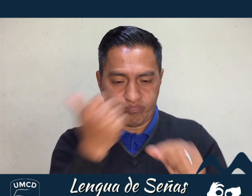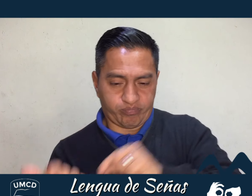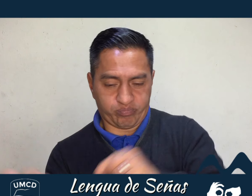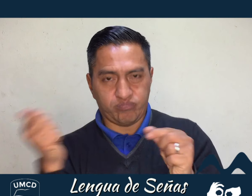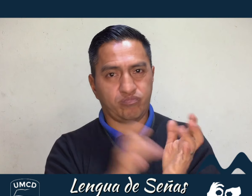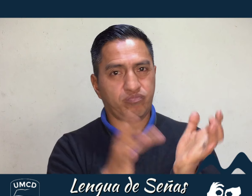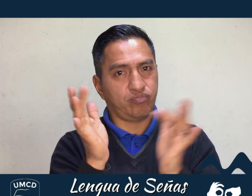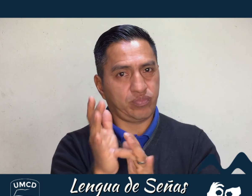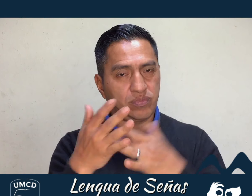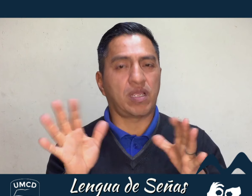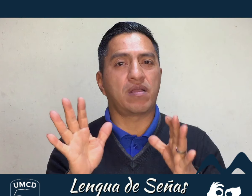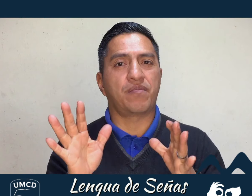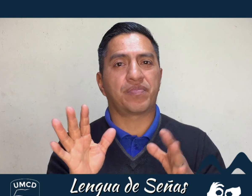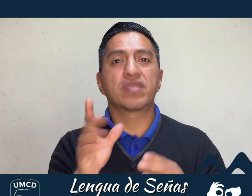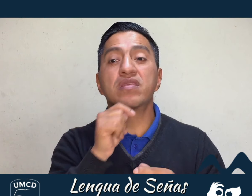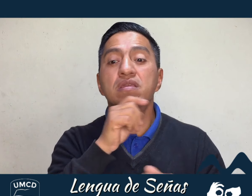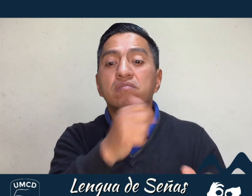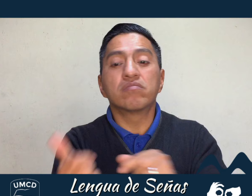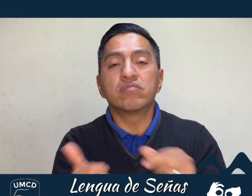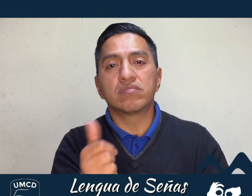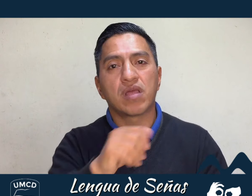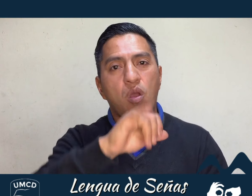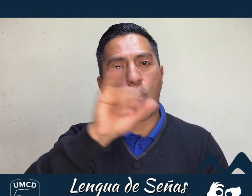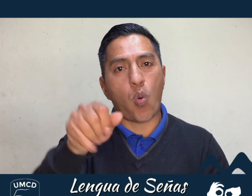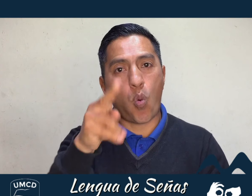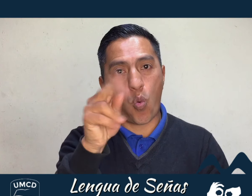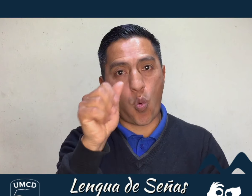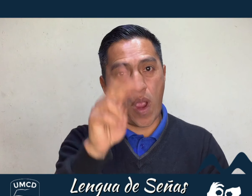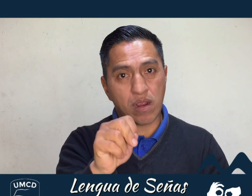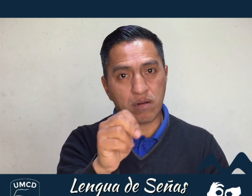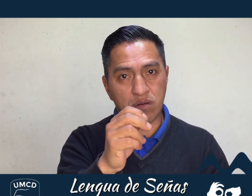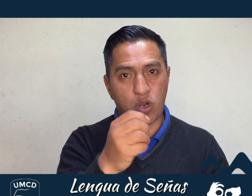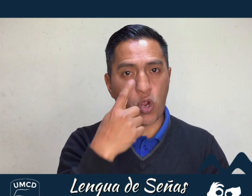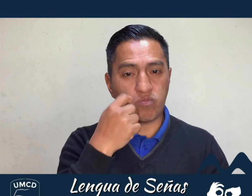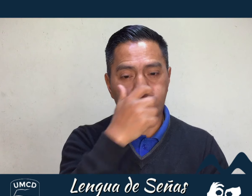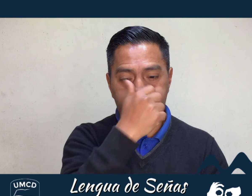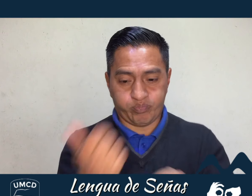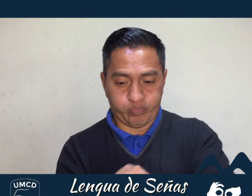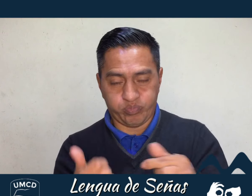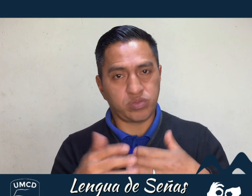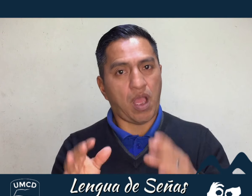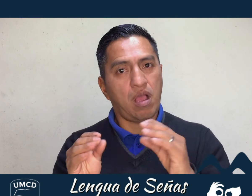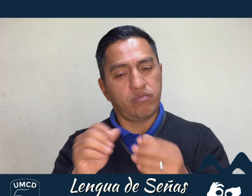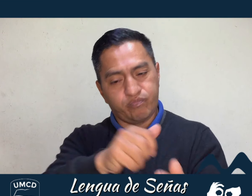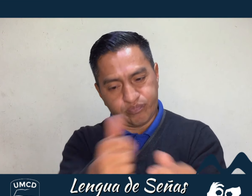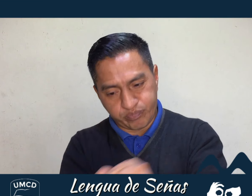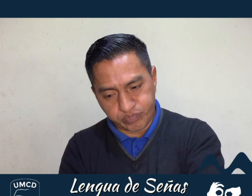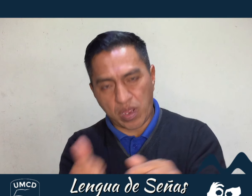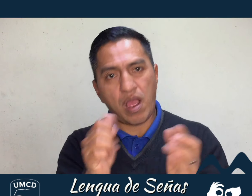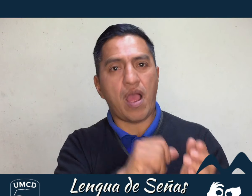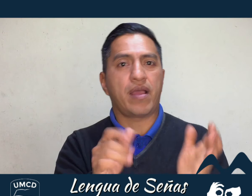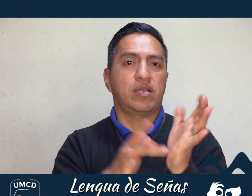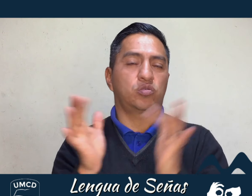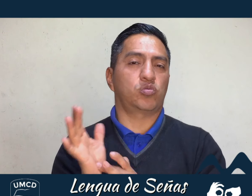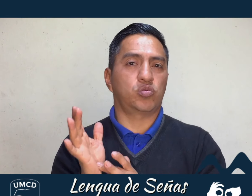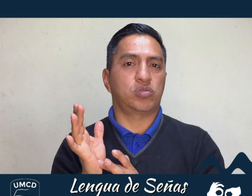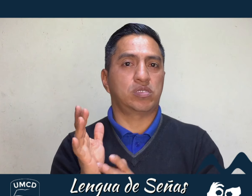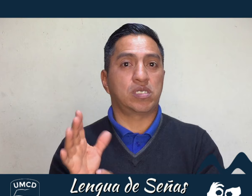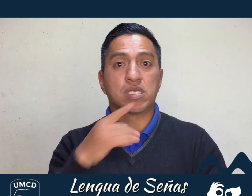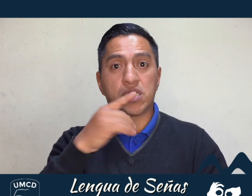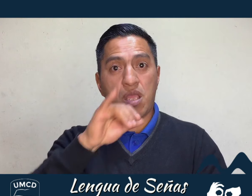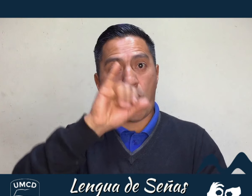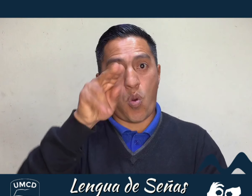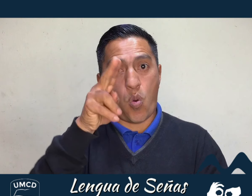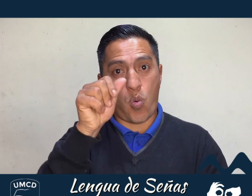que él tuvo con Juan el Bautista. Y nos dice que en ese momento Jesús vio al Espíritu